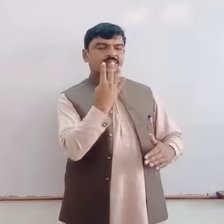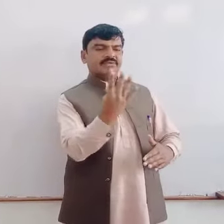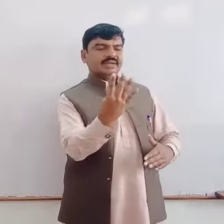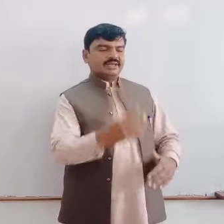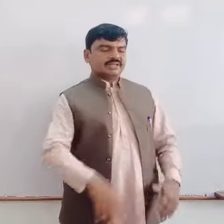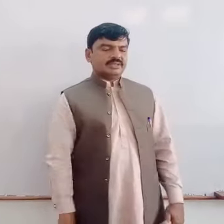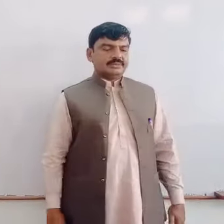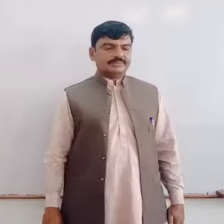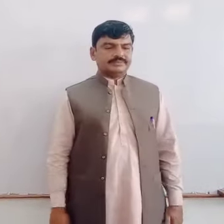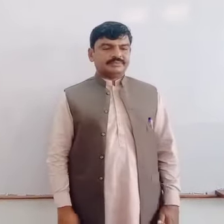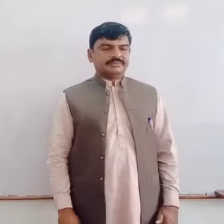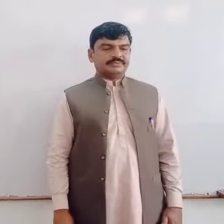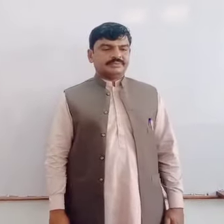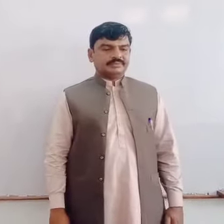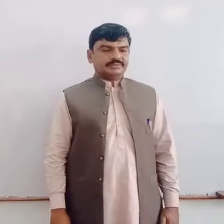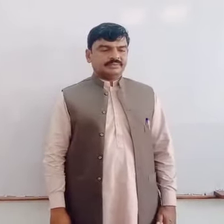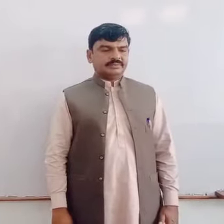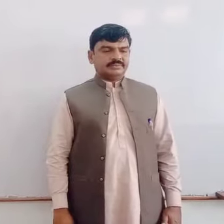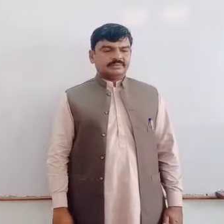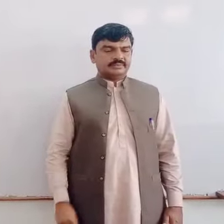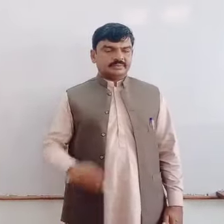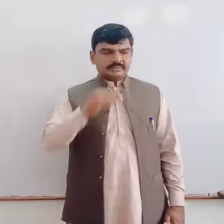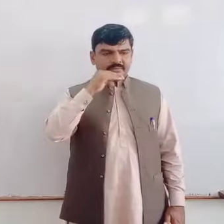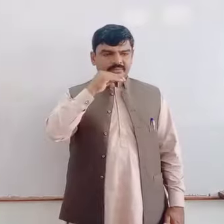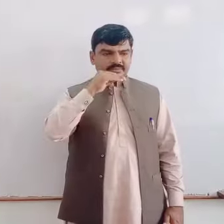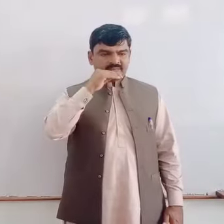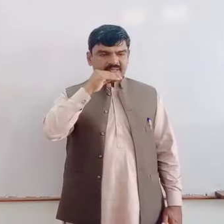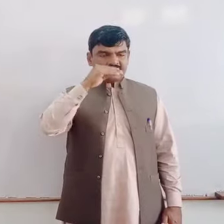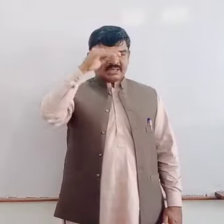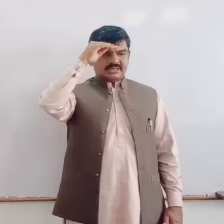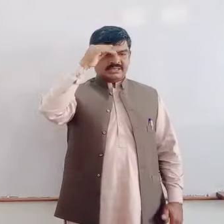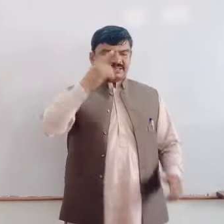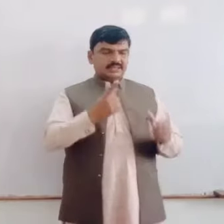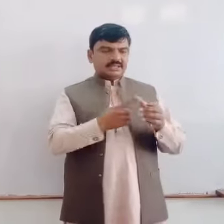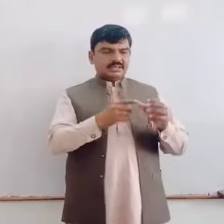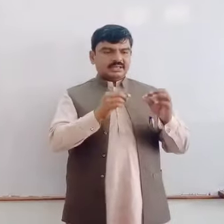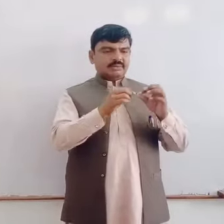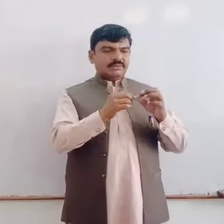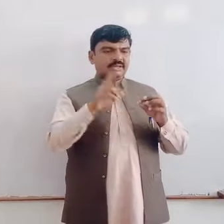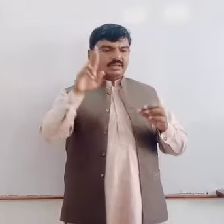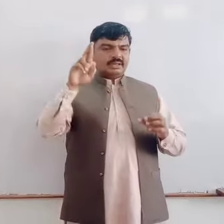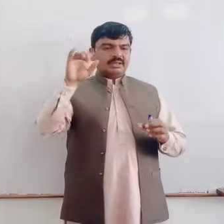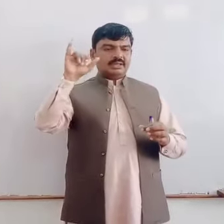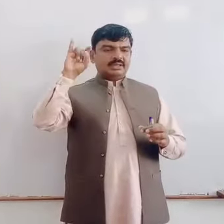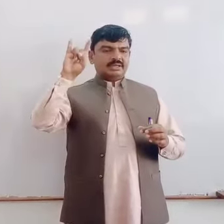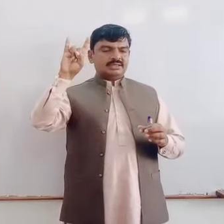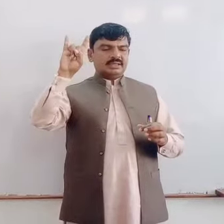خلفۂ راشدین حضرت ابوبکر رضی اللہ تعالیٰ عنہ حضرت ابوبکر رضی اللہ